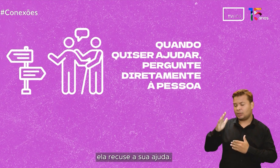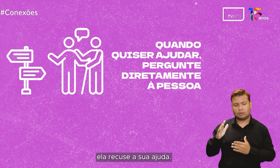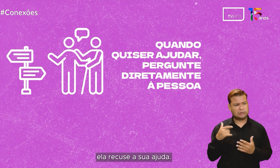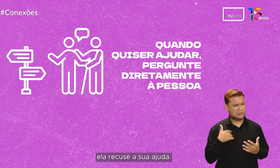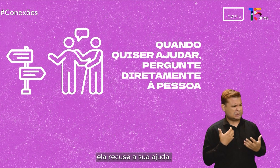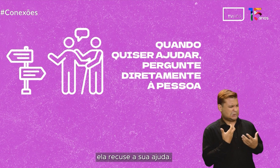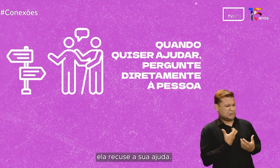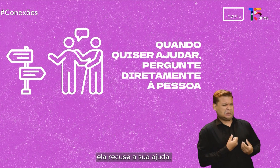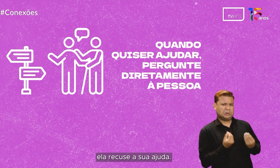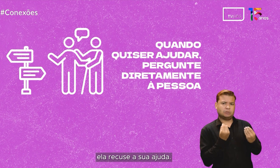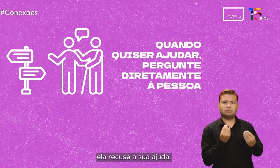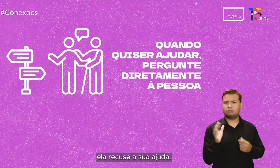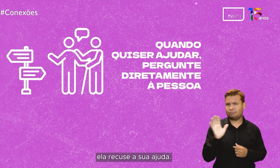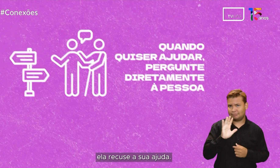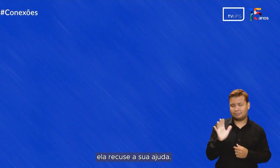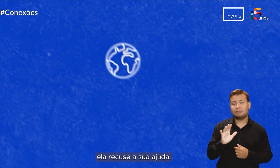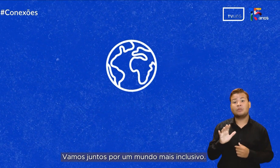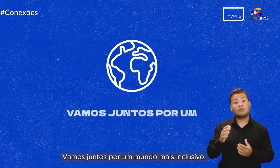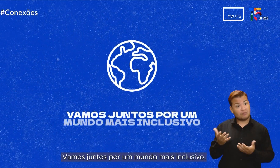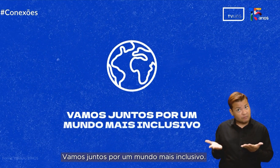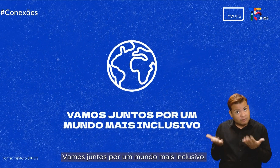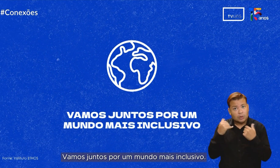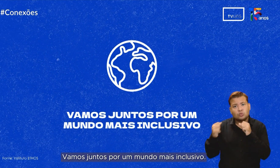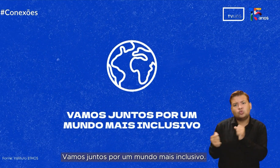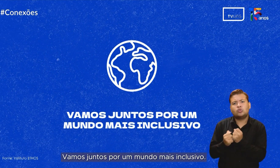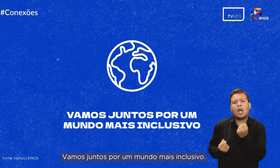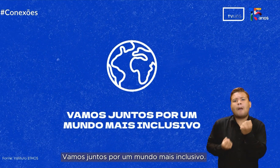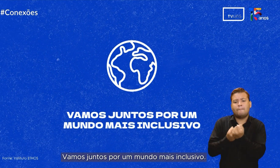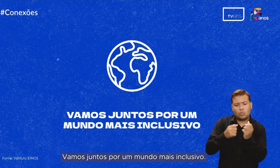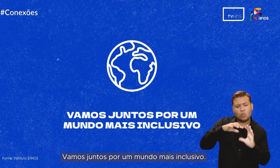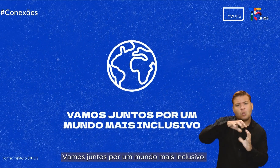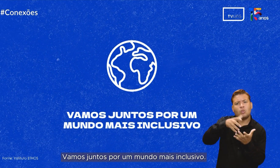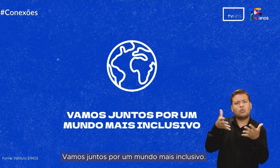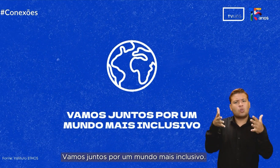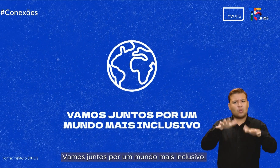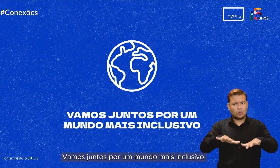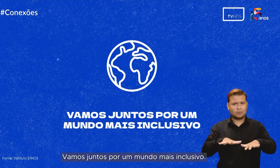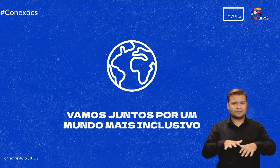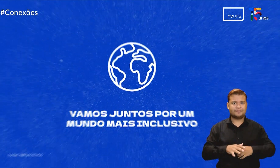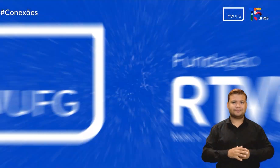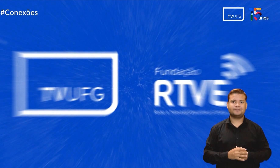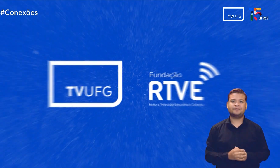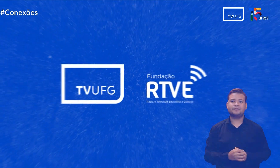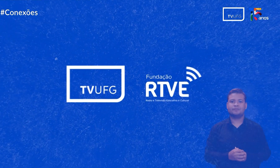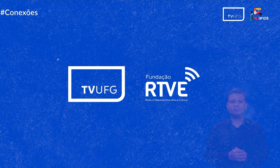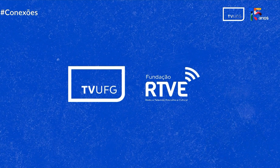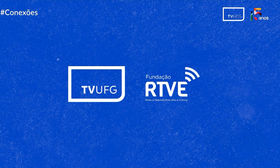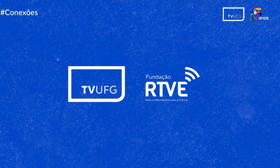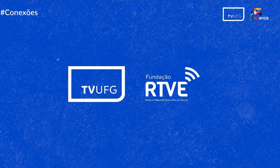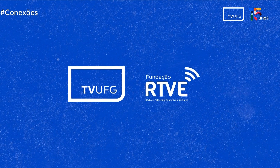caso ela recuse a sua ajuda. Vamos juntos por um mundo mais inclusivo.